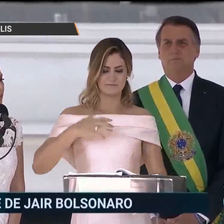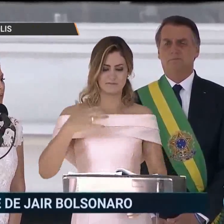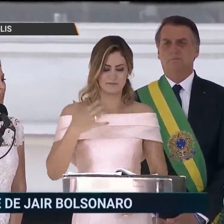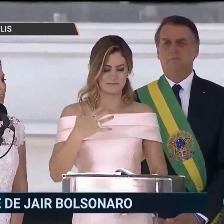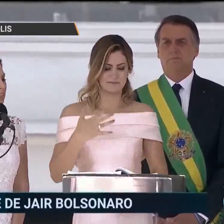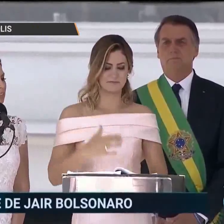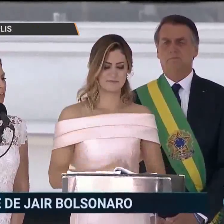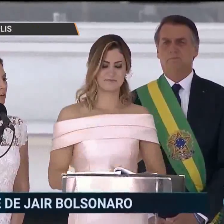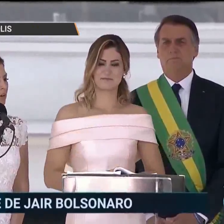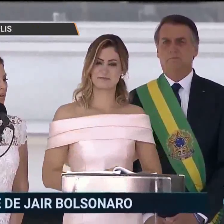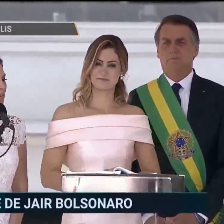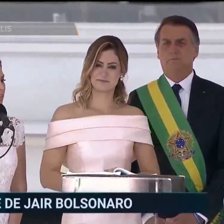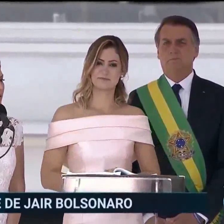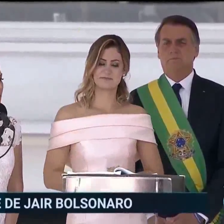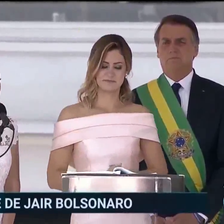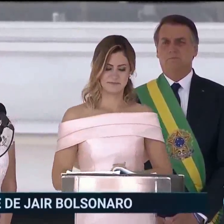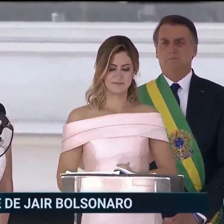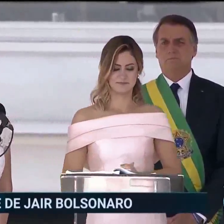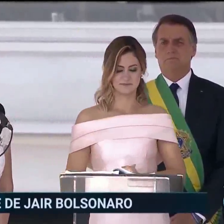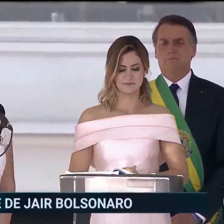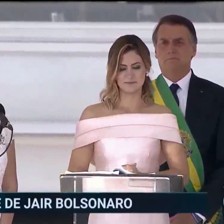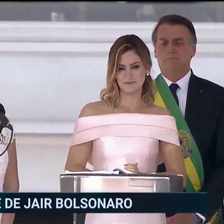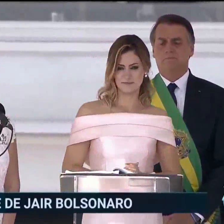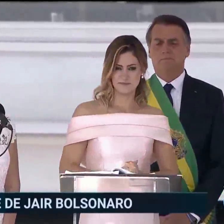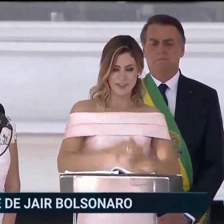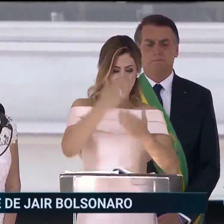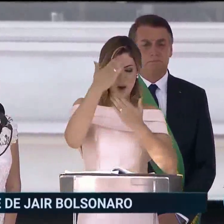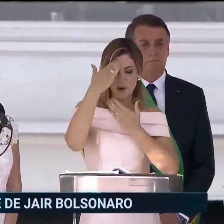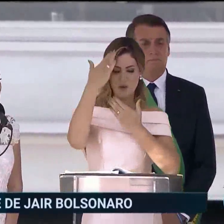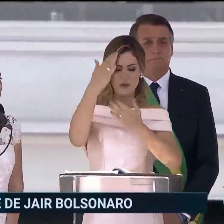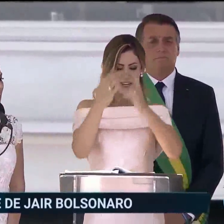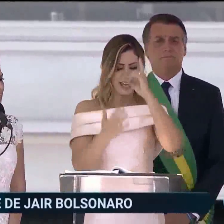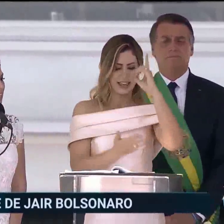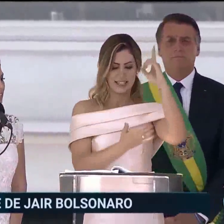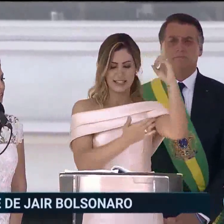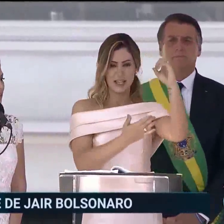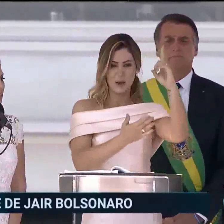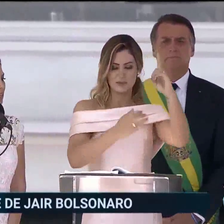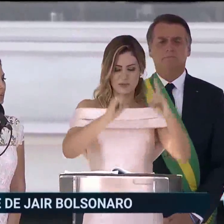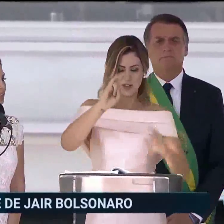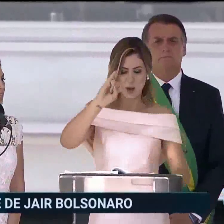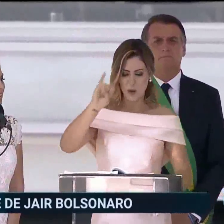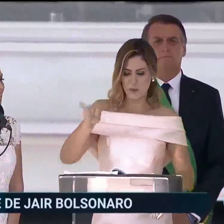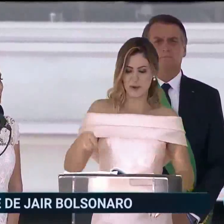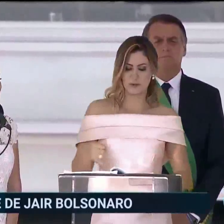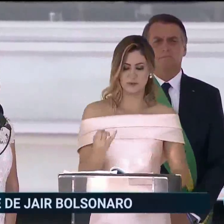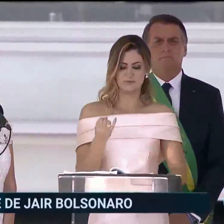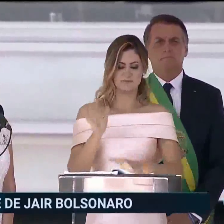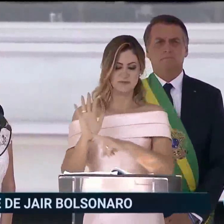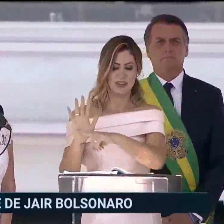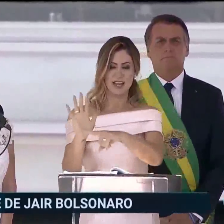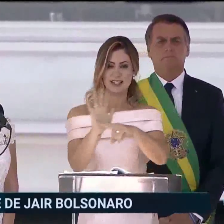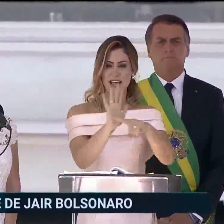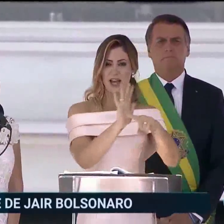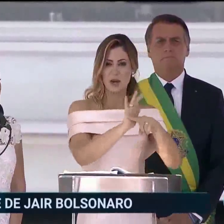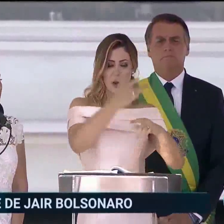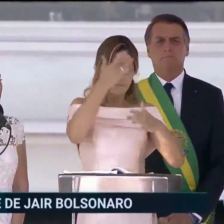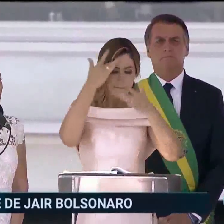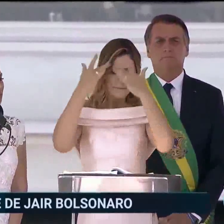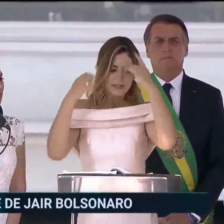a língua brasileira de sinais ganhou destaque nacional na posse do presidente Jair Bolsonaro. A primeira-dama fez questão de